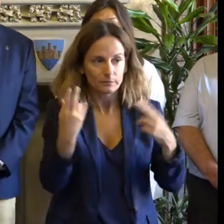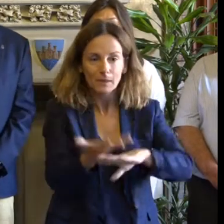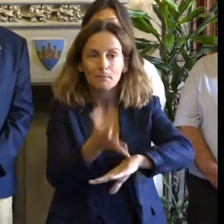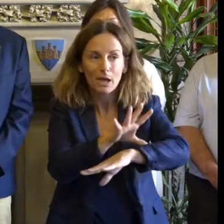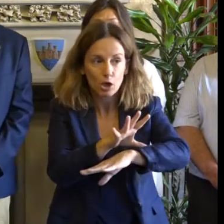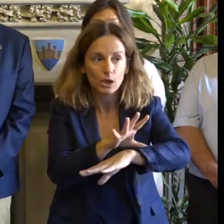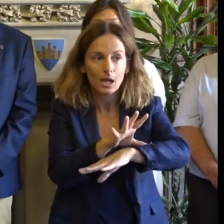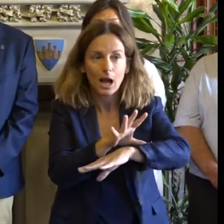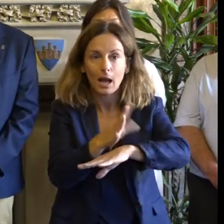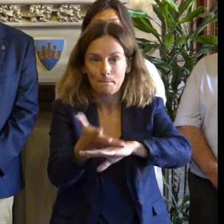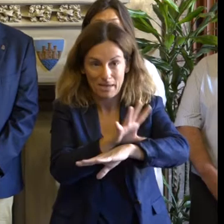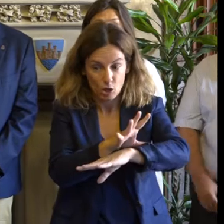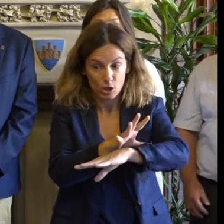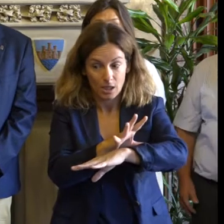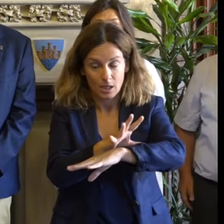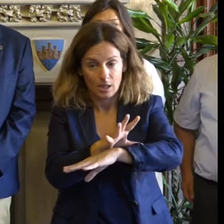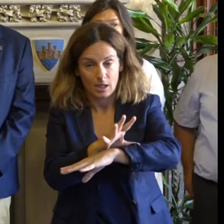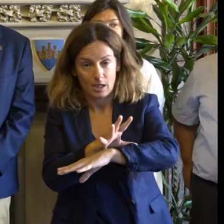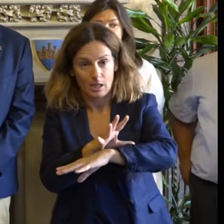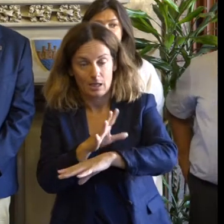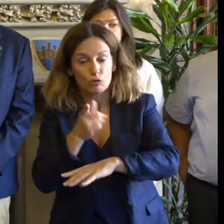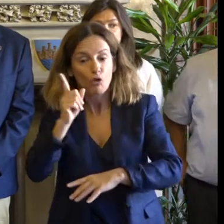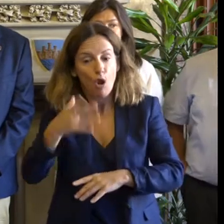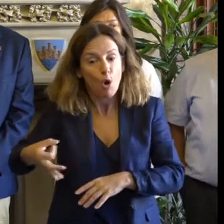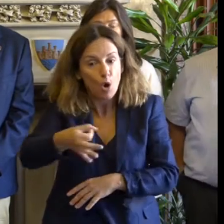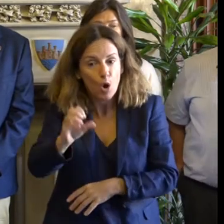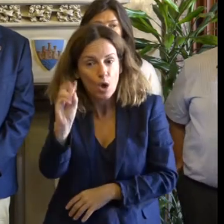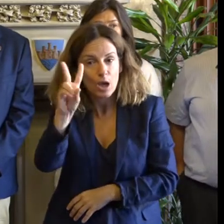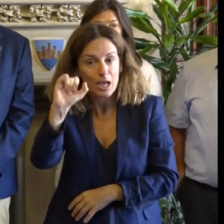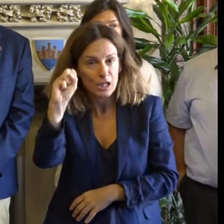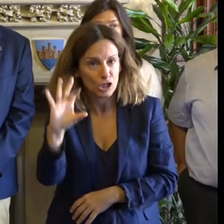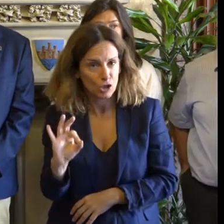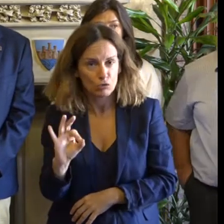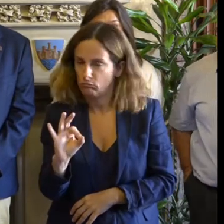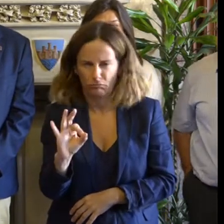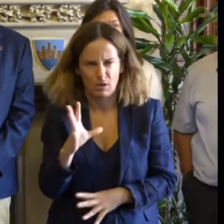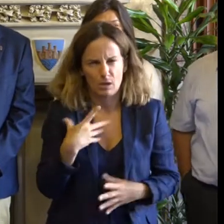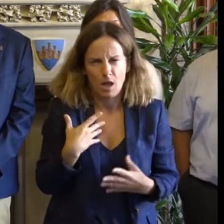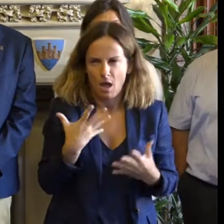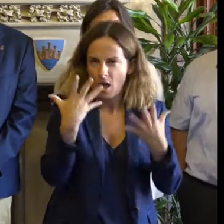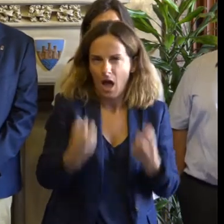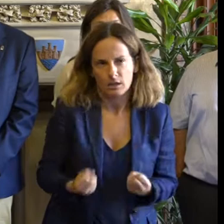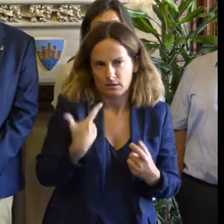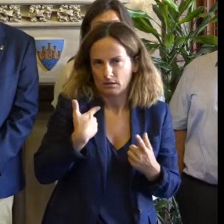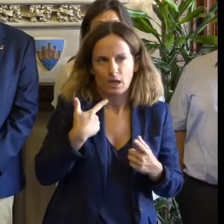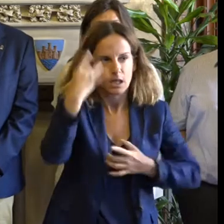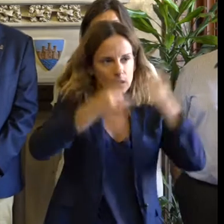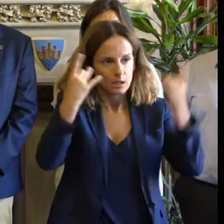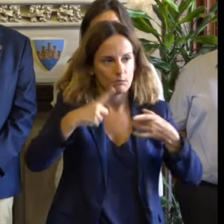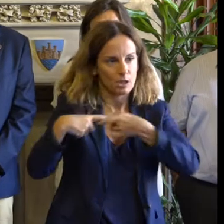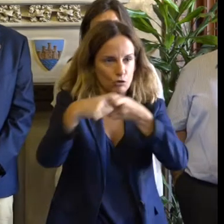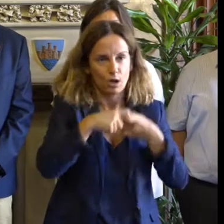fons. Ben al contrari, són moltes les iniciatives solidàries que es duen a terme amb els doblers de la gent de Mallorca. A